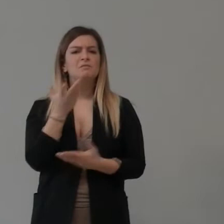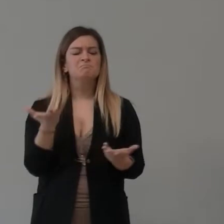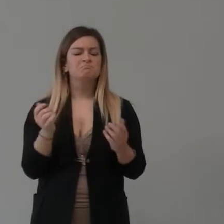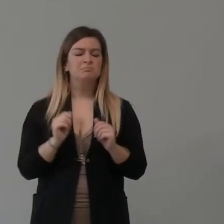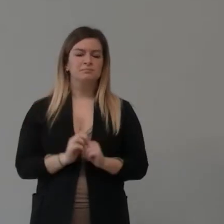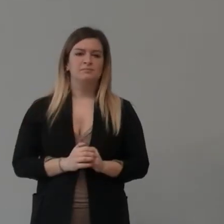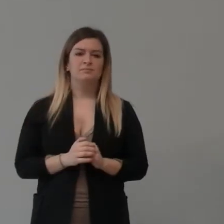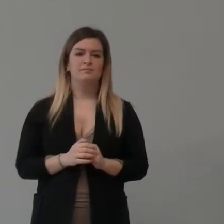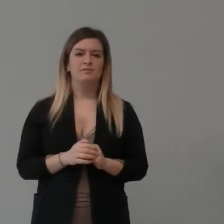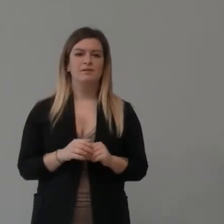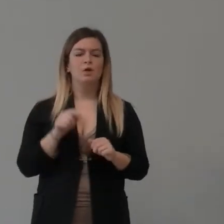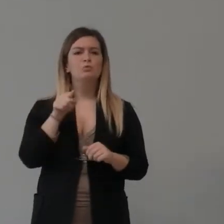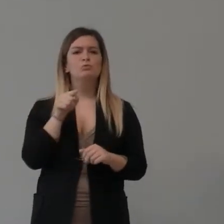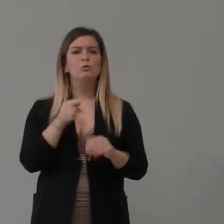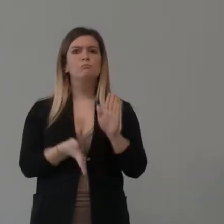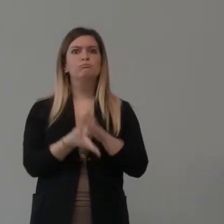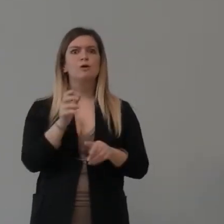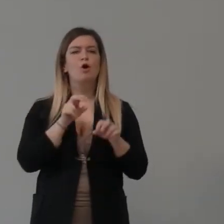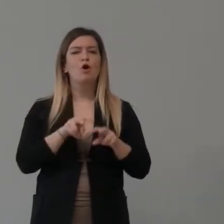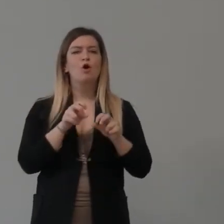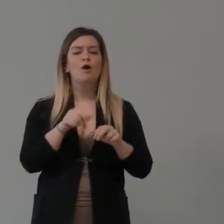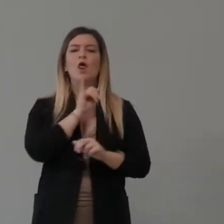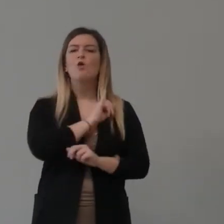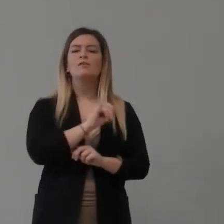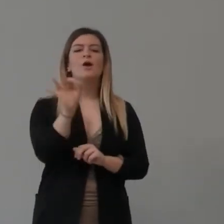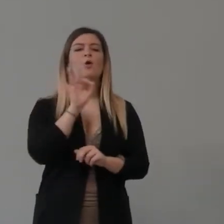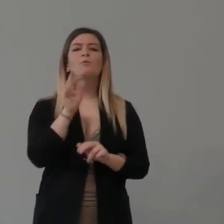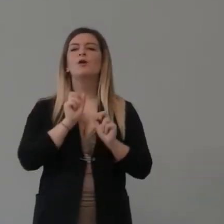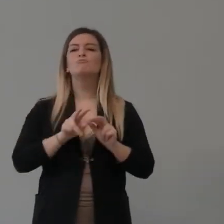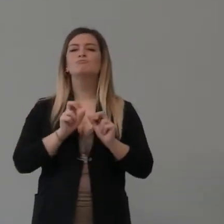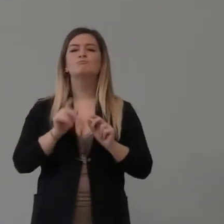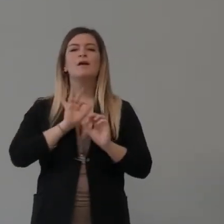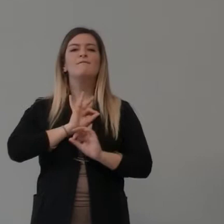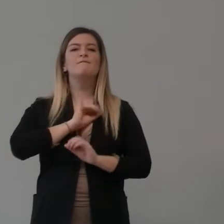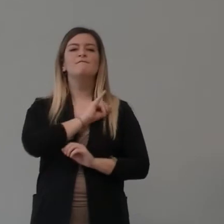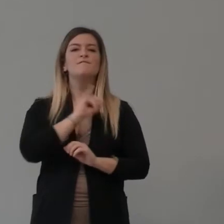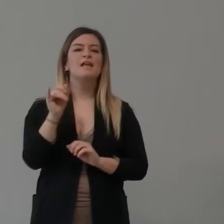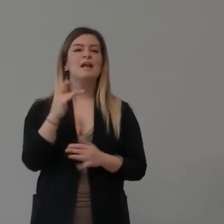Stai correndo lontano da Gesù? Perché il mondo ha ucciso le tue speranze?